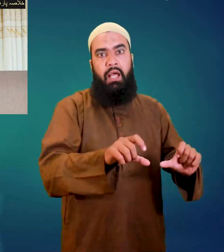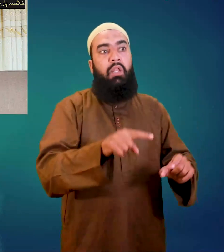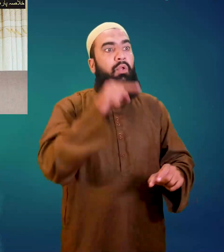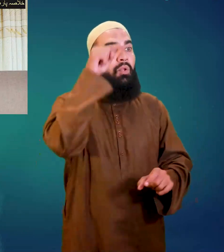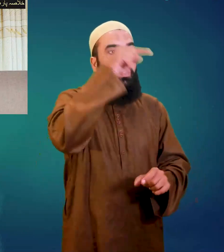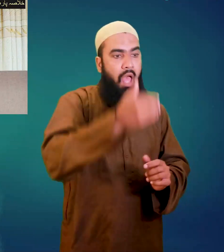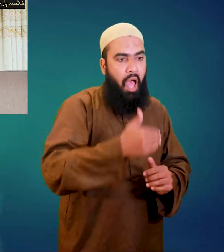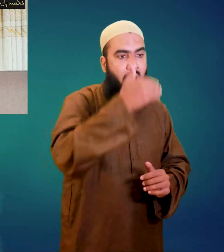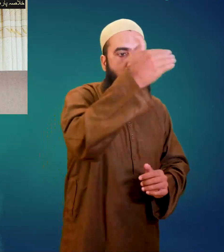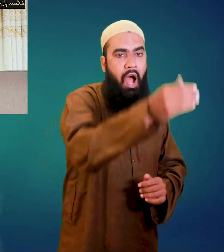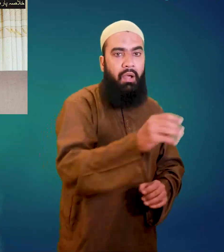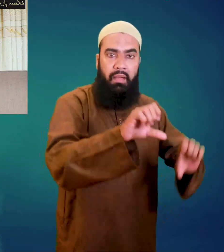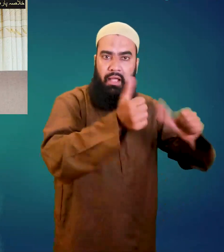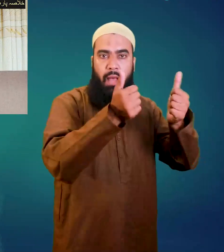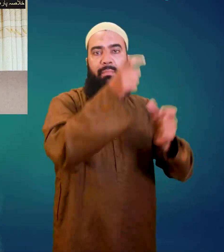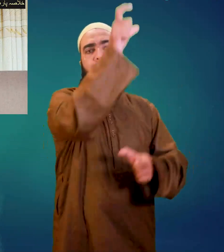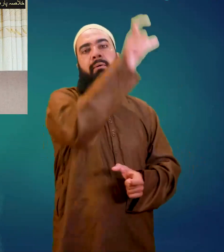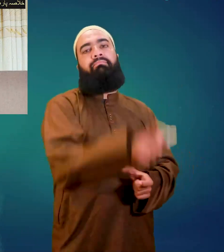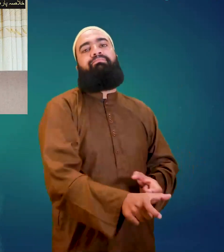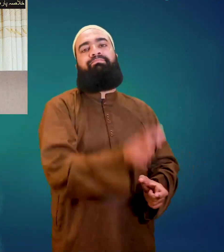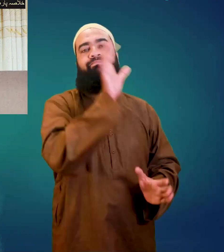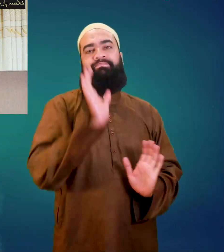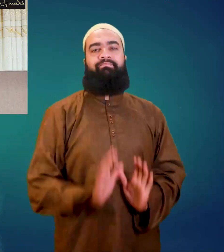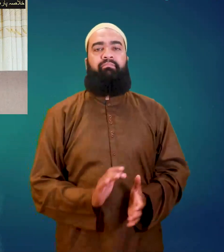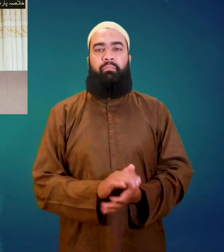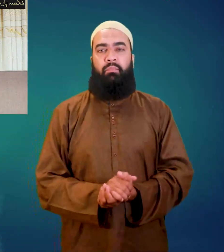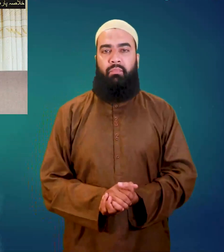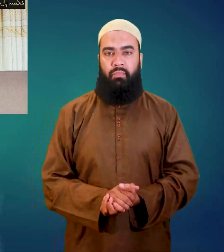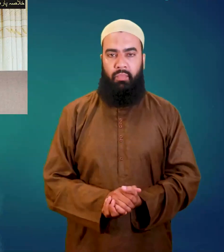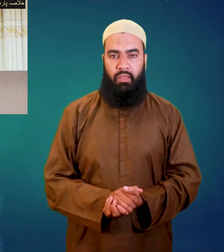پانے والے ہیں، فلاح کے مستحق ہیں۔